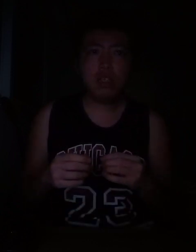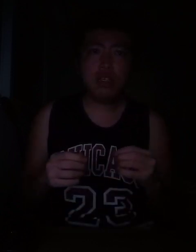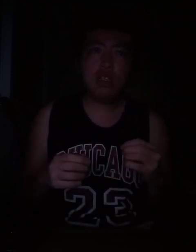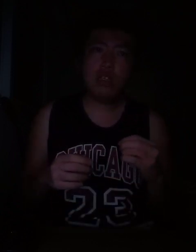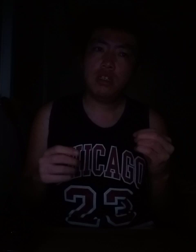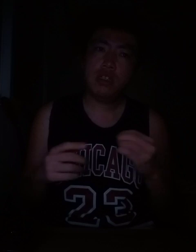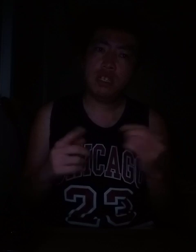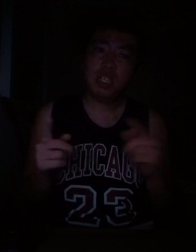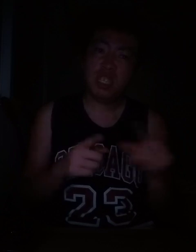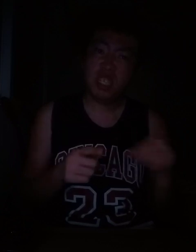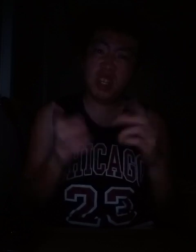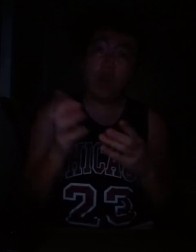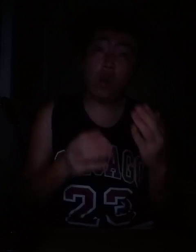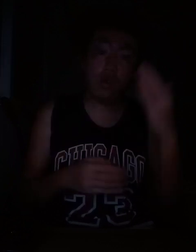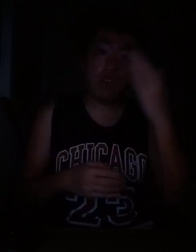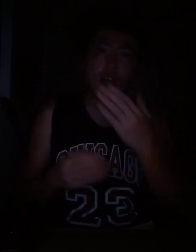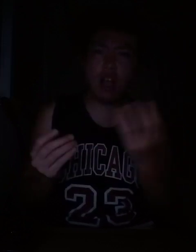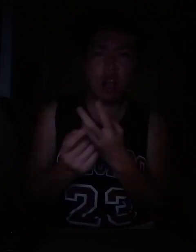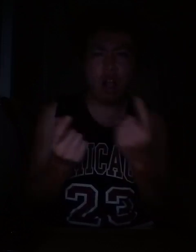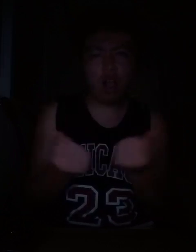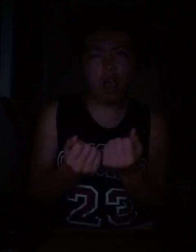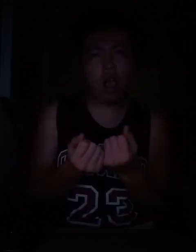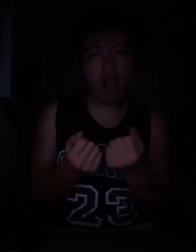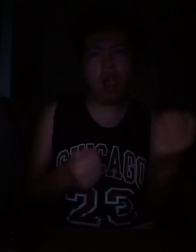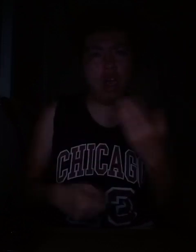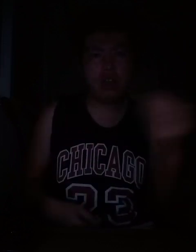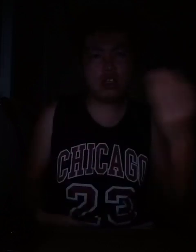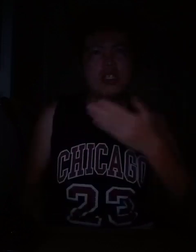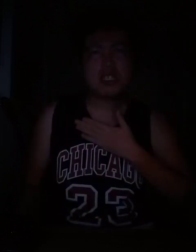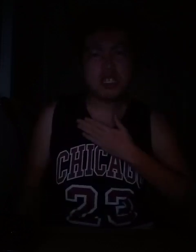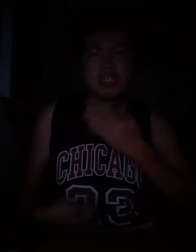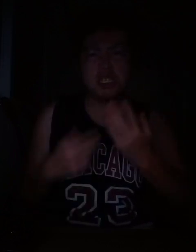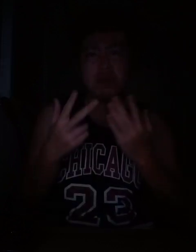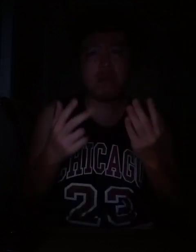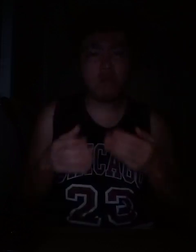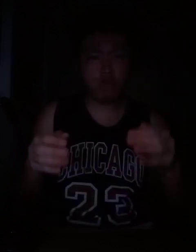시댁 어른들은 남편 사후에 제가 18년을 모셨어요.